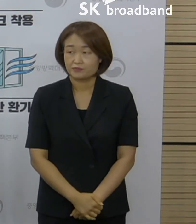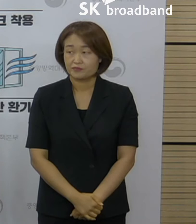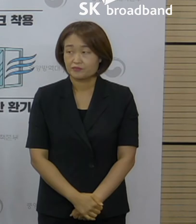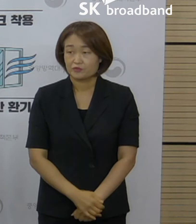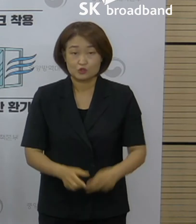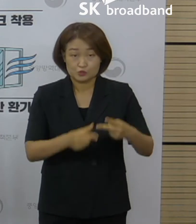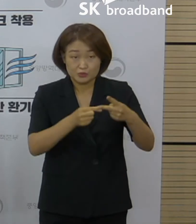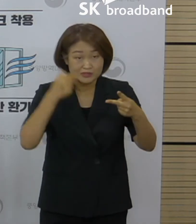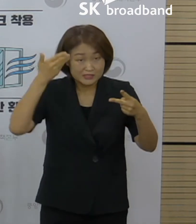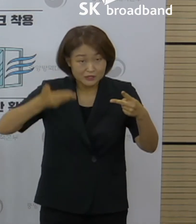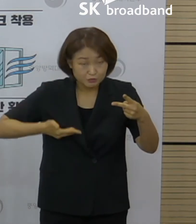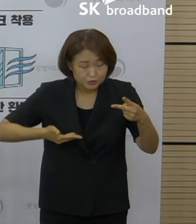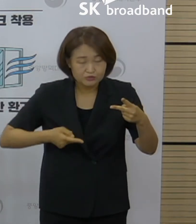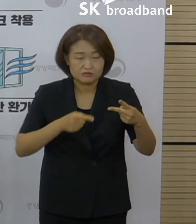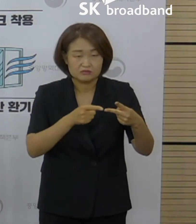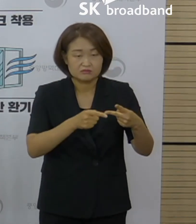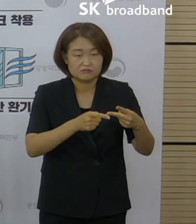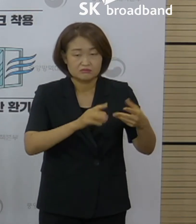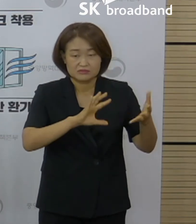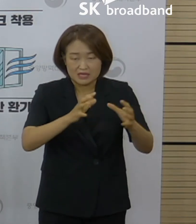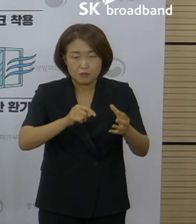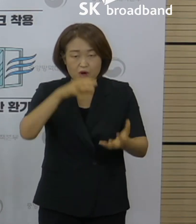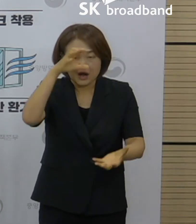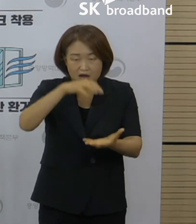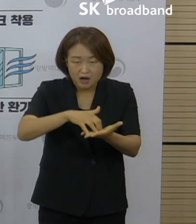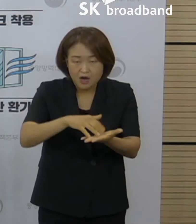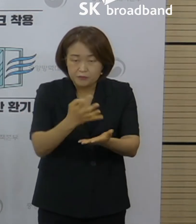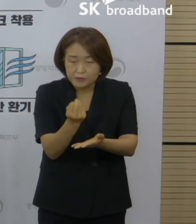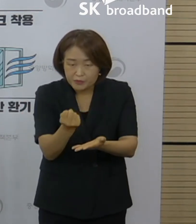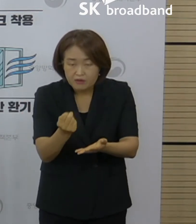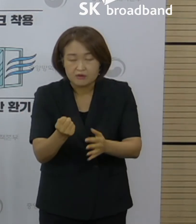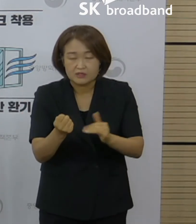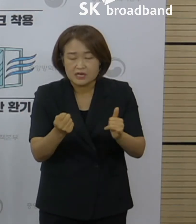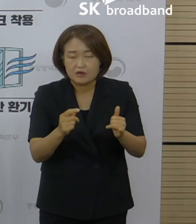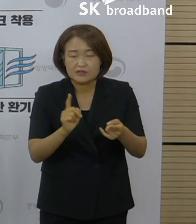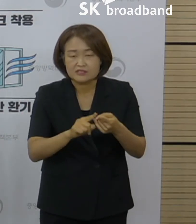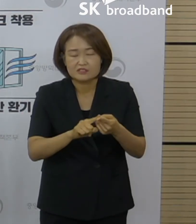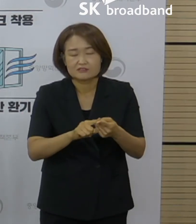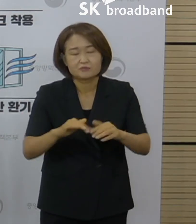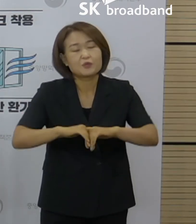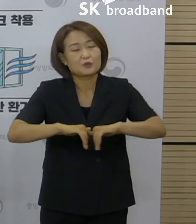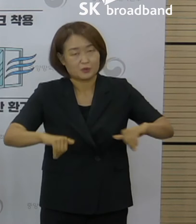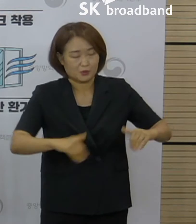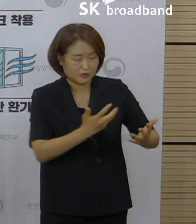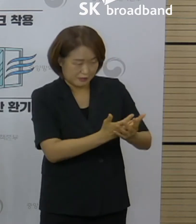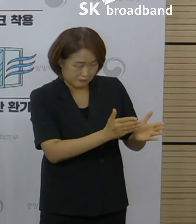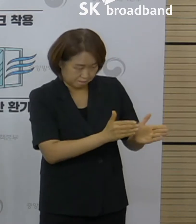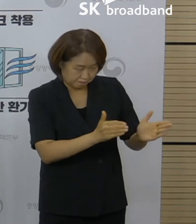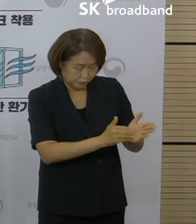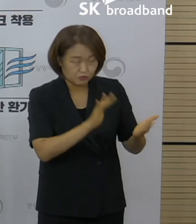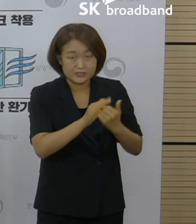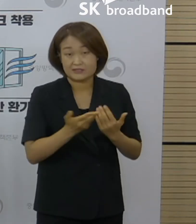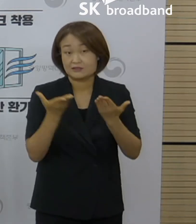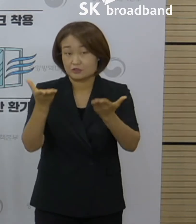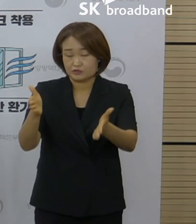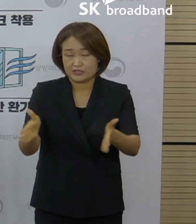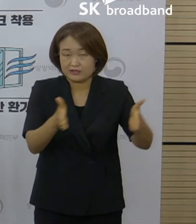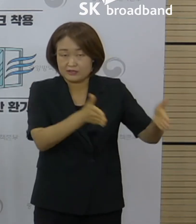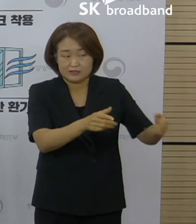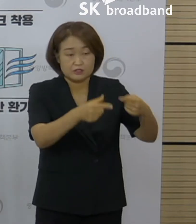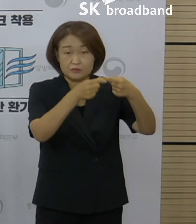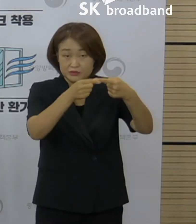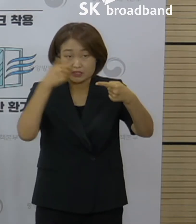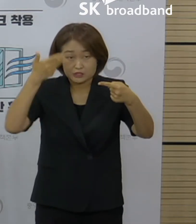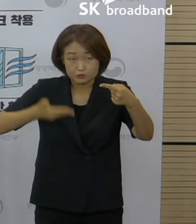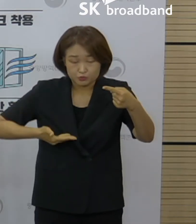그 국가별 통계나 이런 부분은 별도로 자료를 정리해서 드리도록 하겠습니다. 첫 번째로